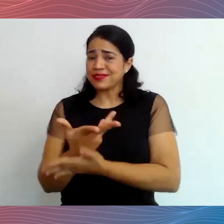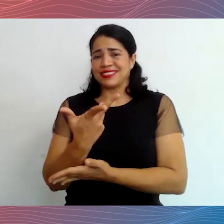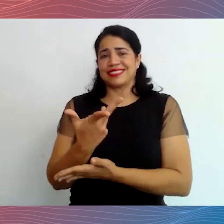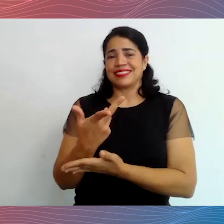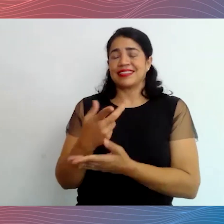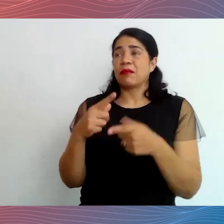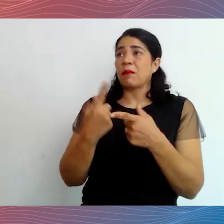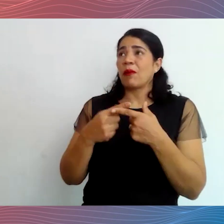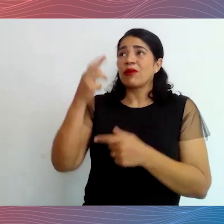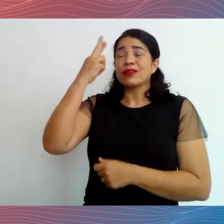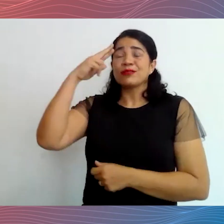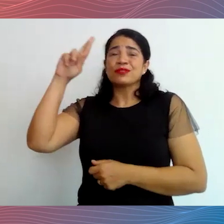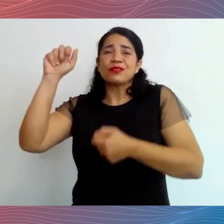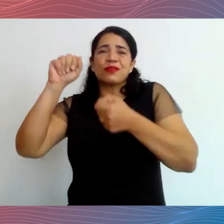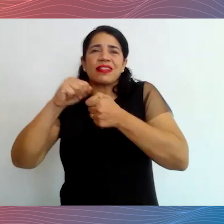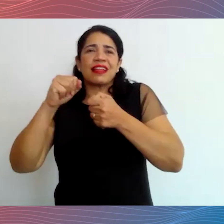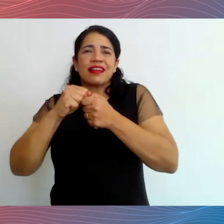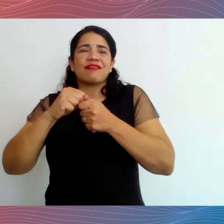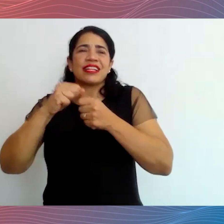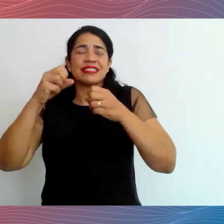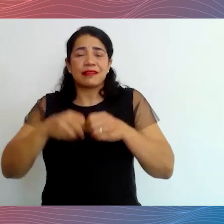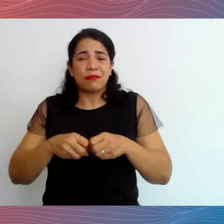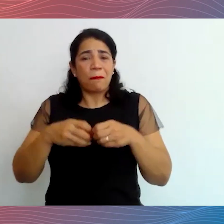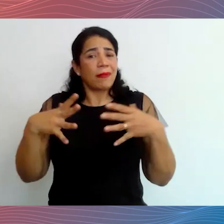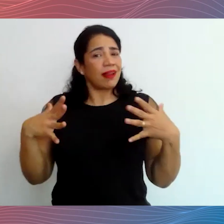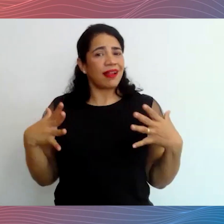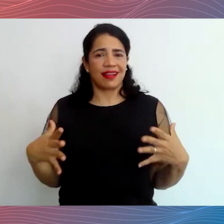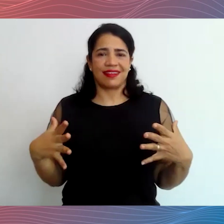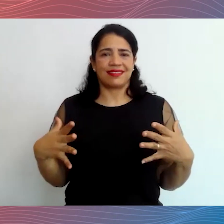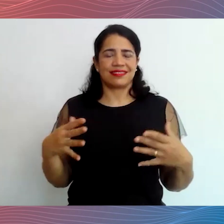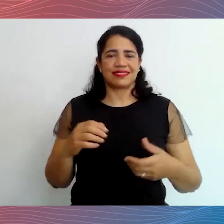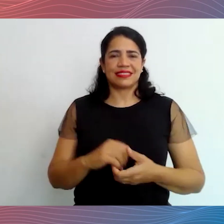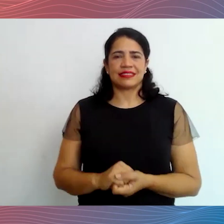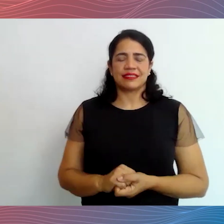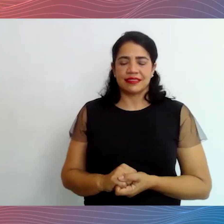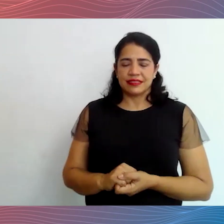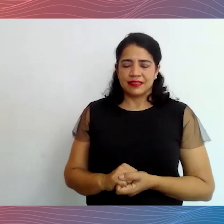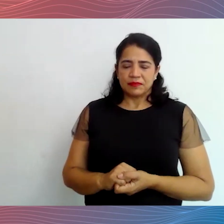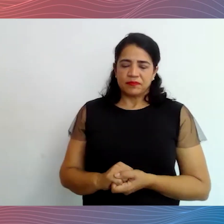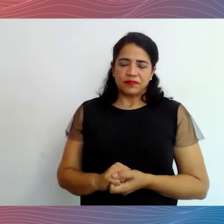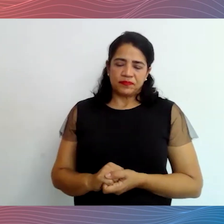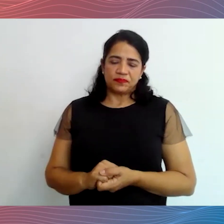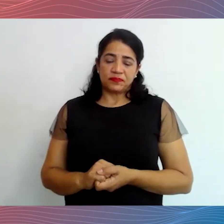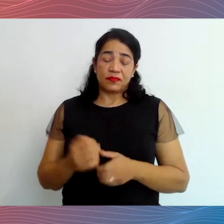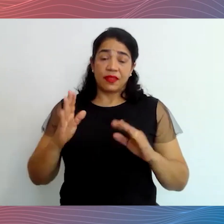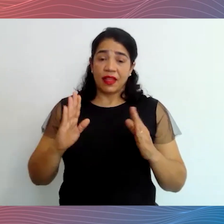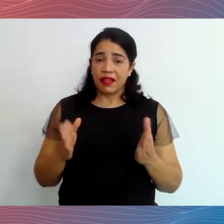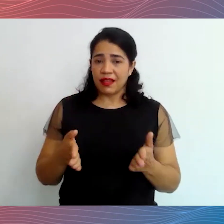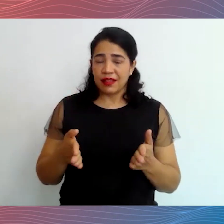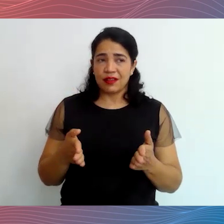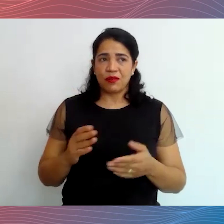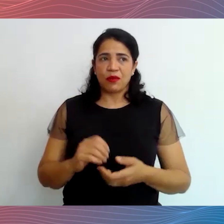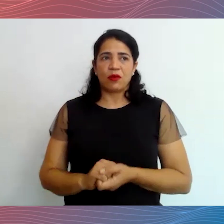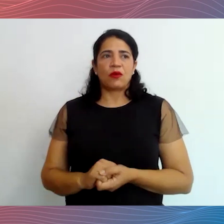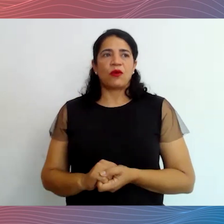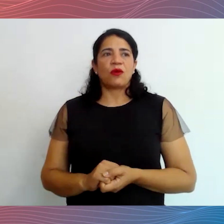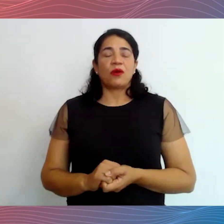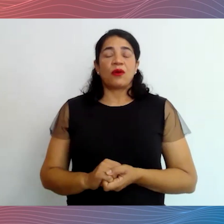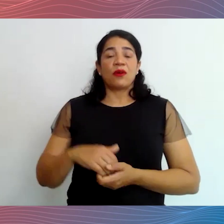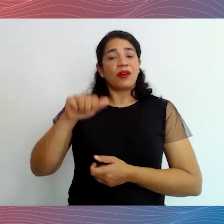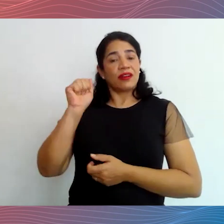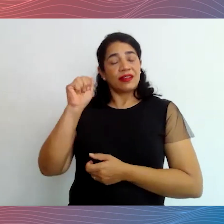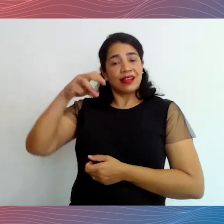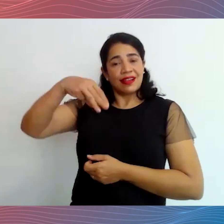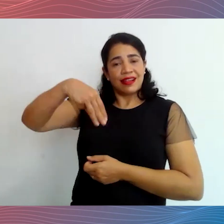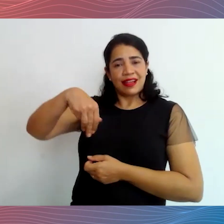SEAP, tanto no Quênia como em Uganda. E agora ele acabou de voltar do Congo.